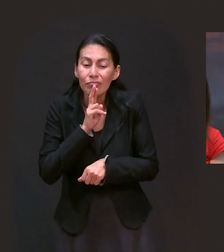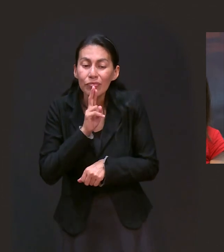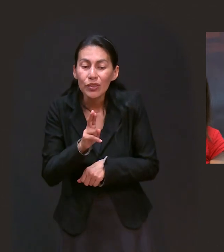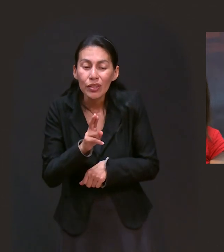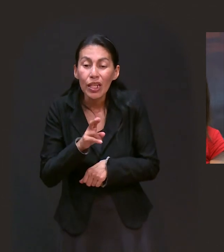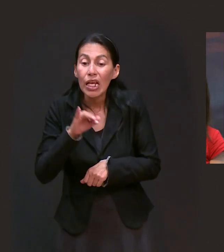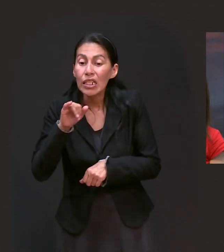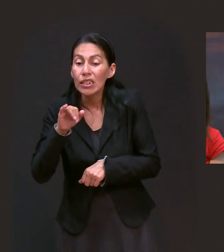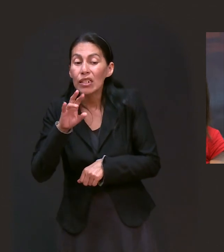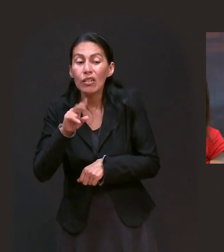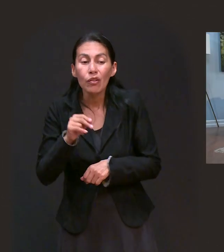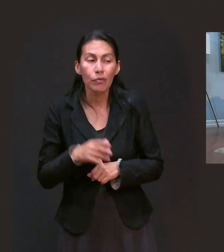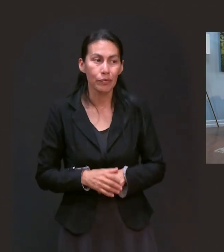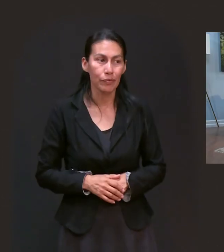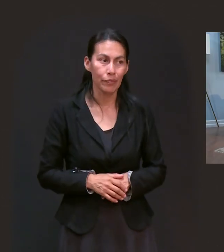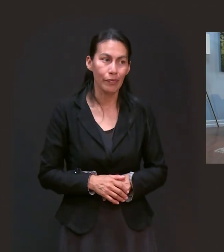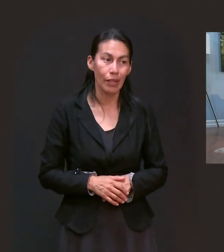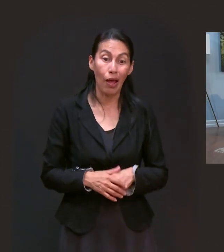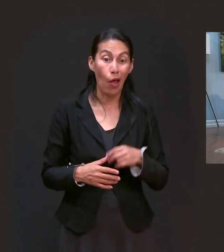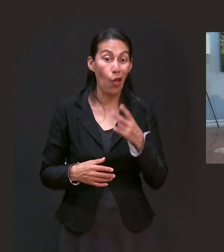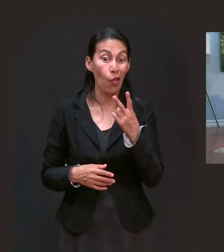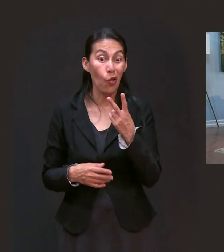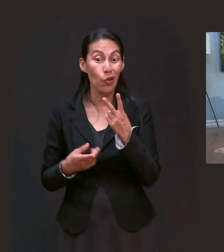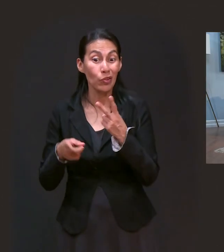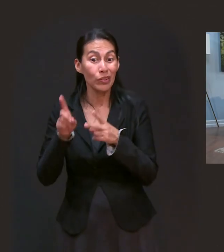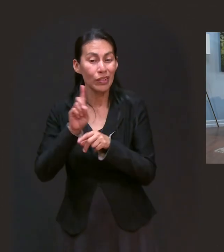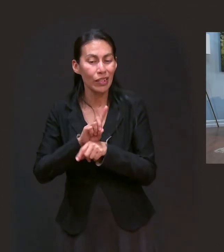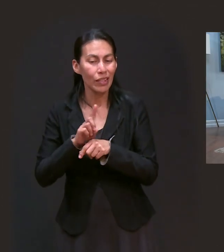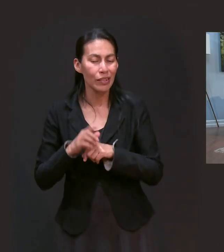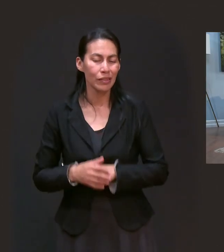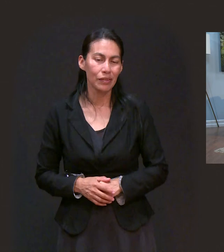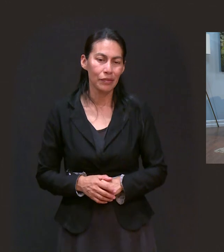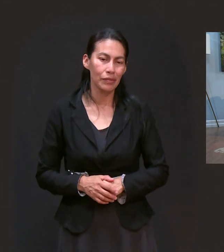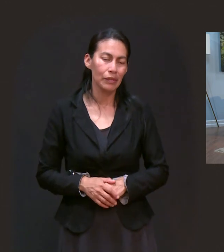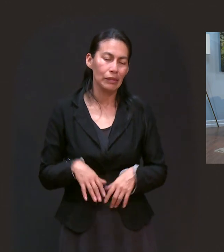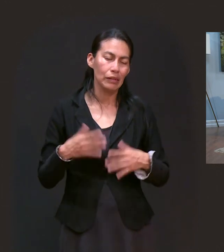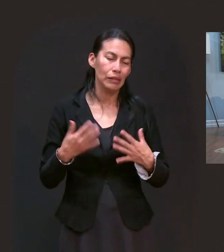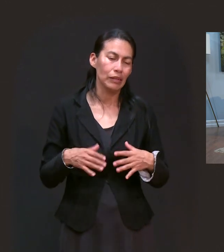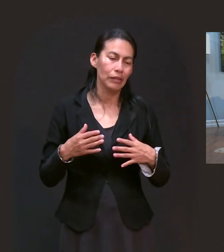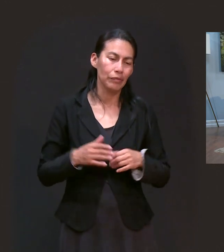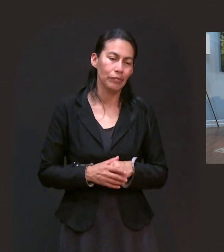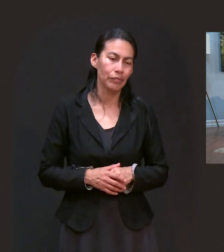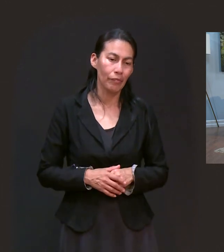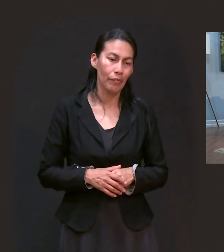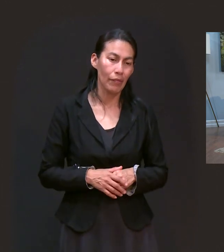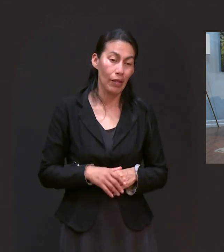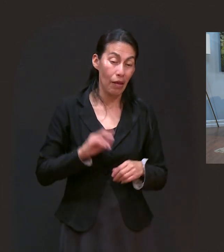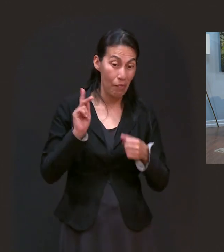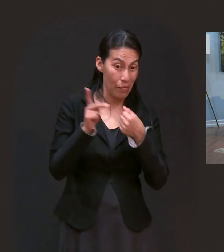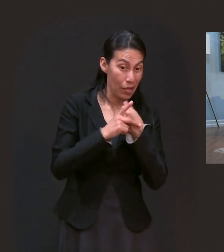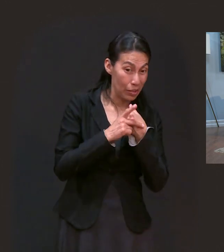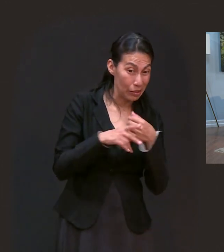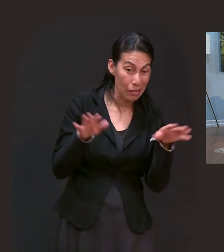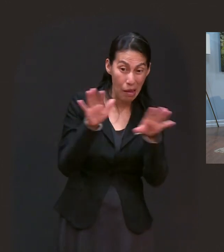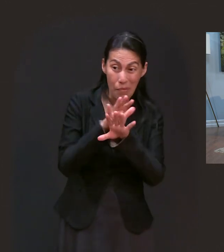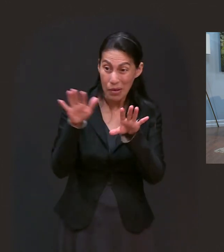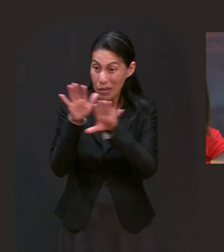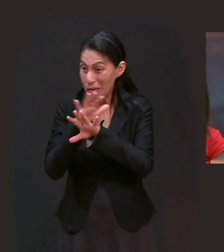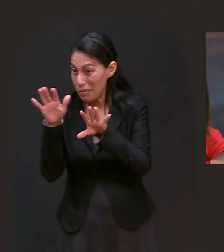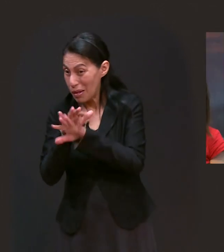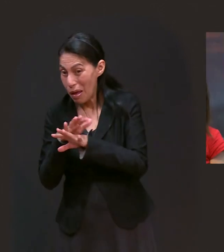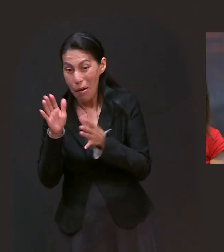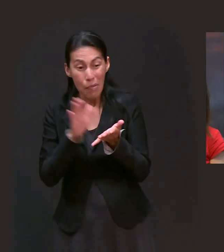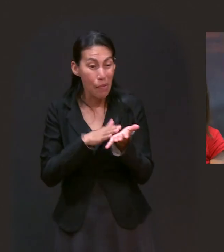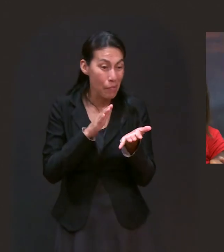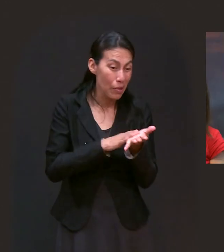muy corto para describir decía definitivamente así va y todo lo que implica moverte